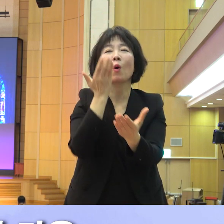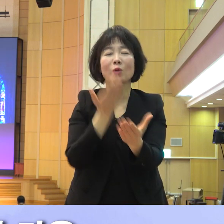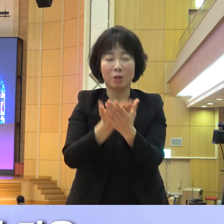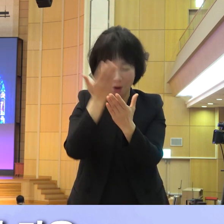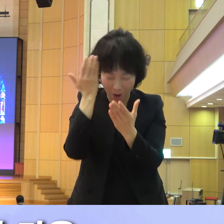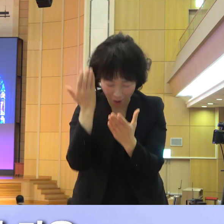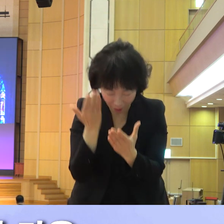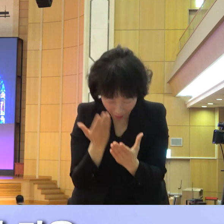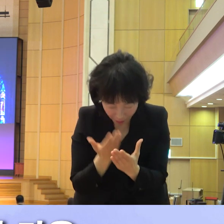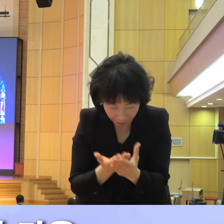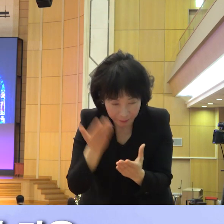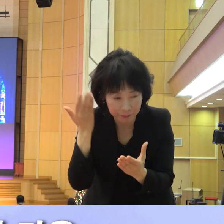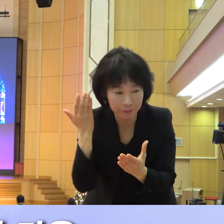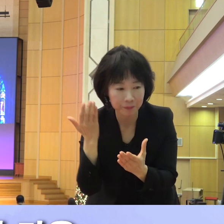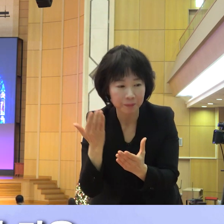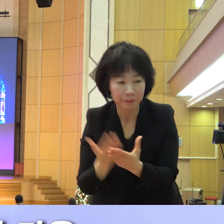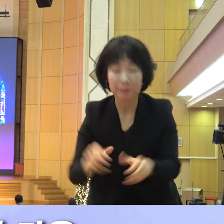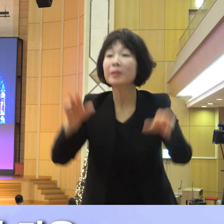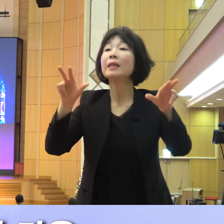연락하소서.